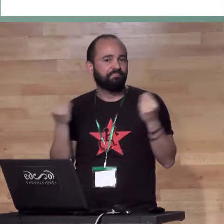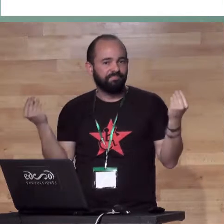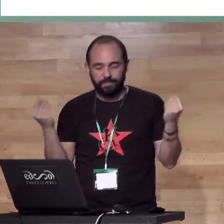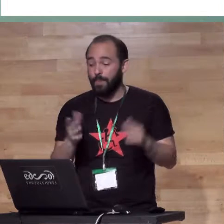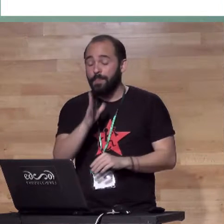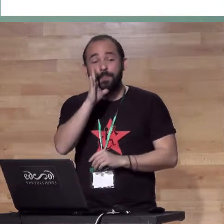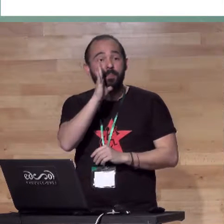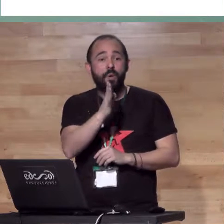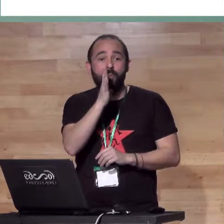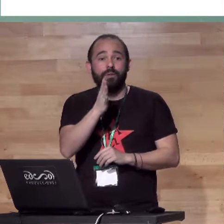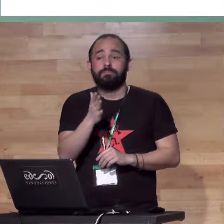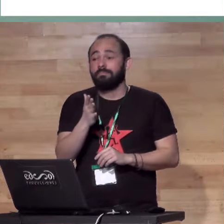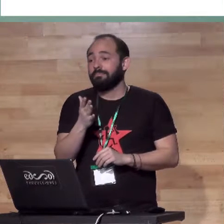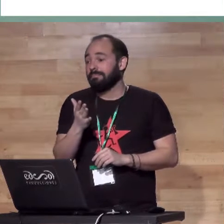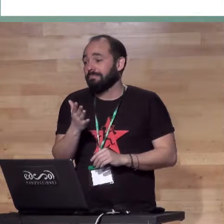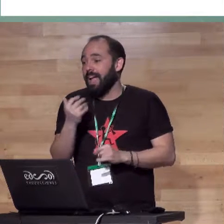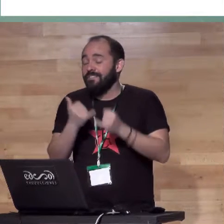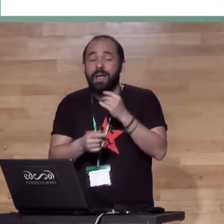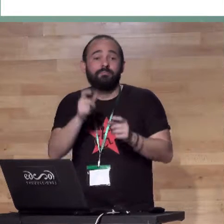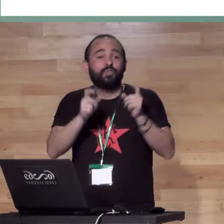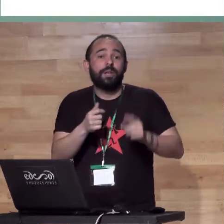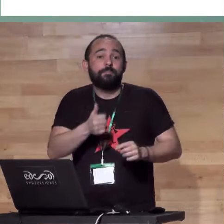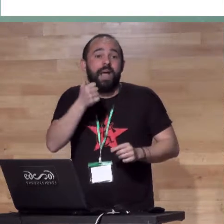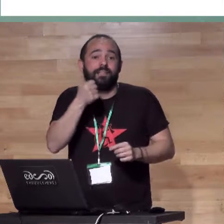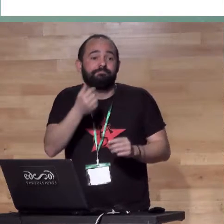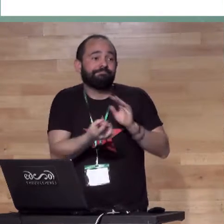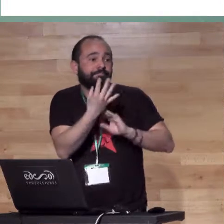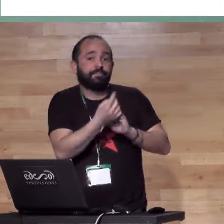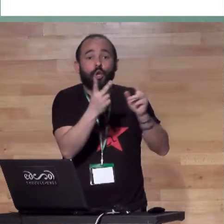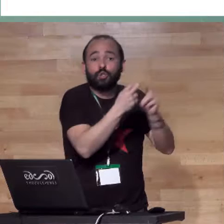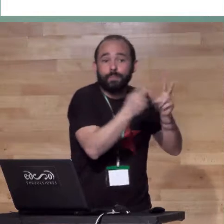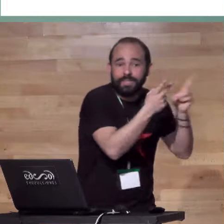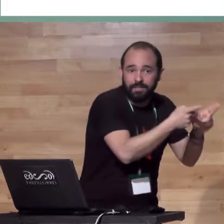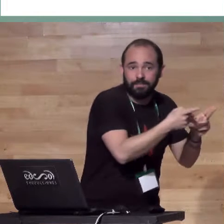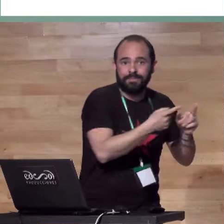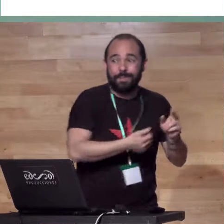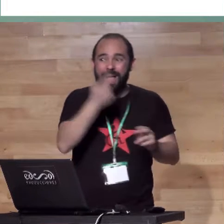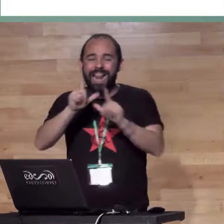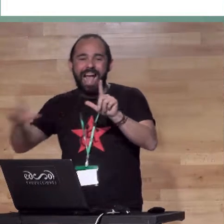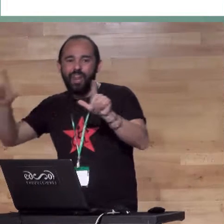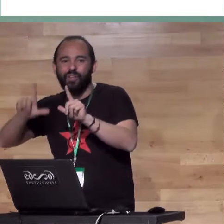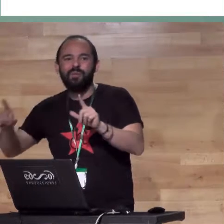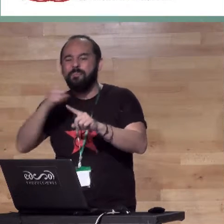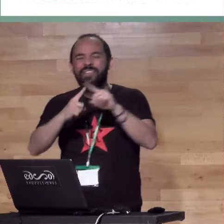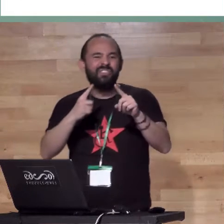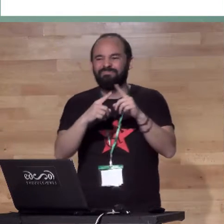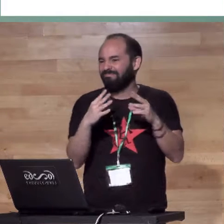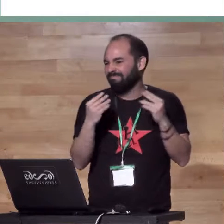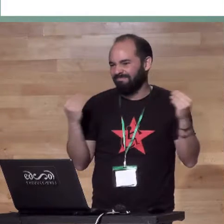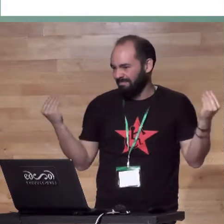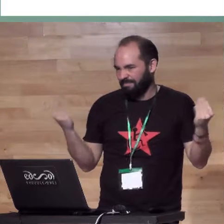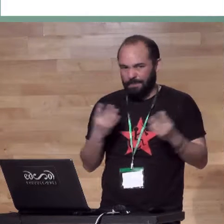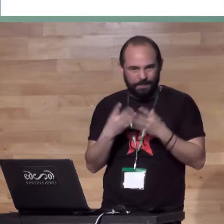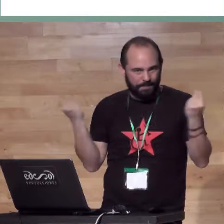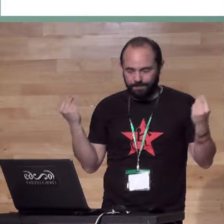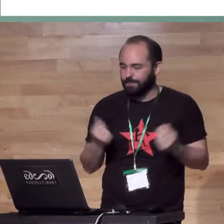está el mediometraje, porque al final las personas que se dedican a cortometrajes o a